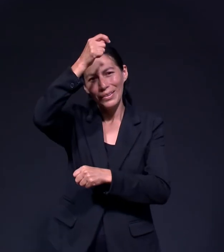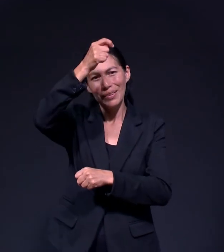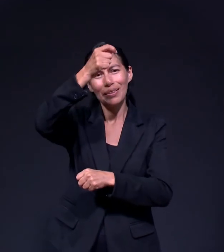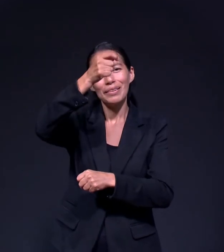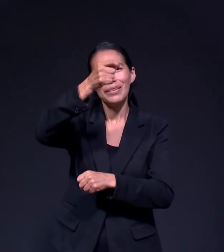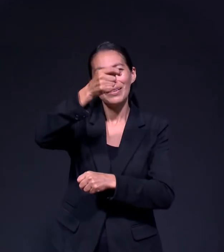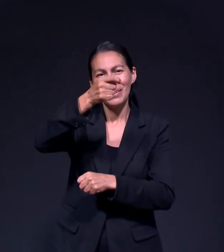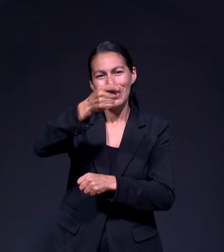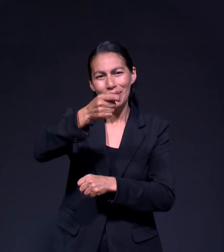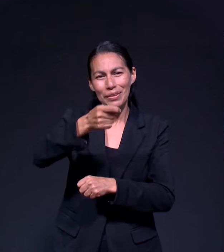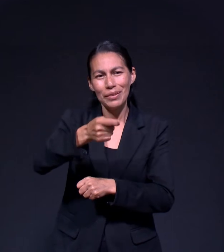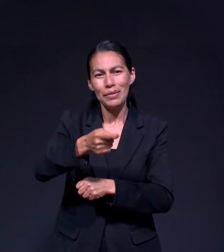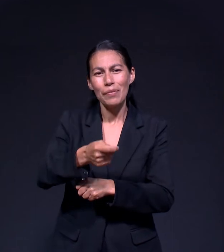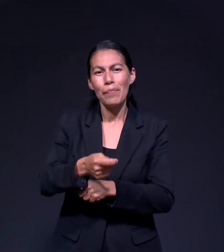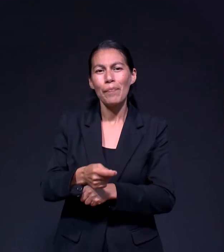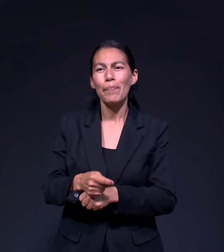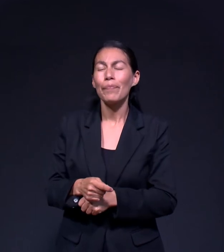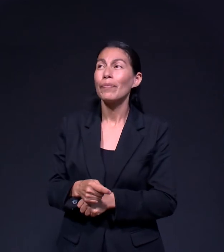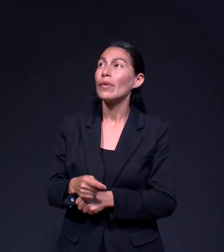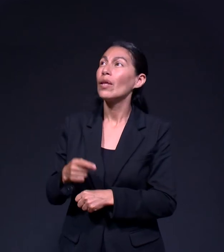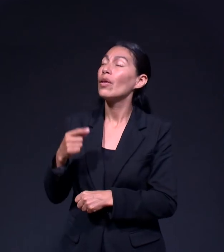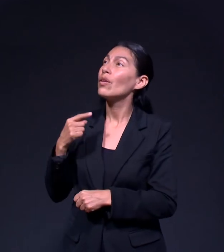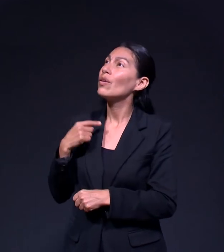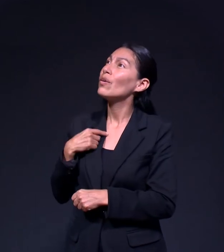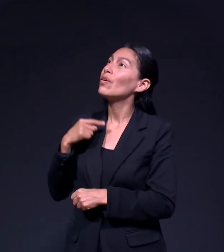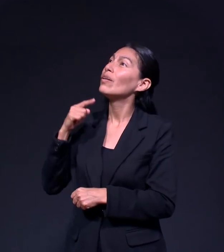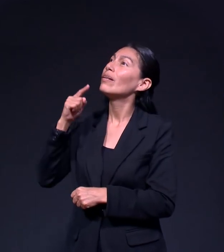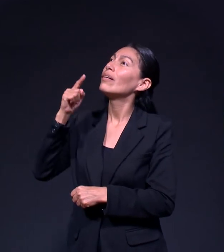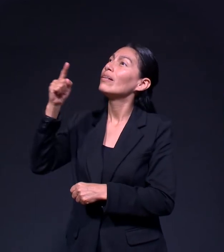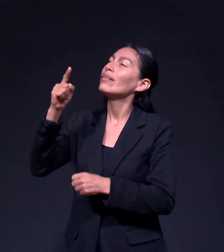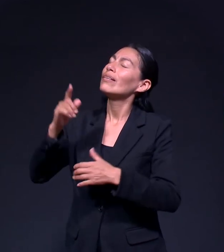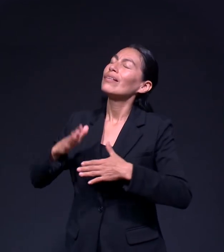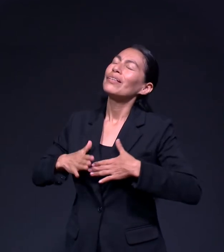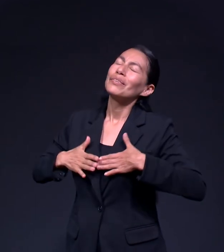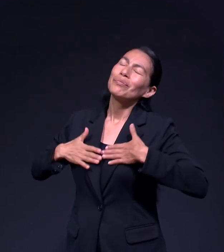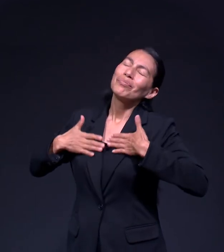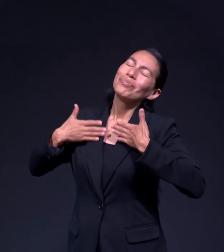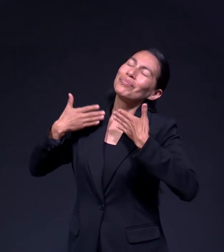es Jehová, en quien